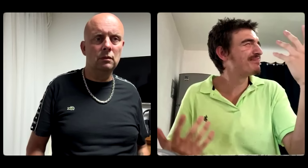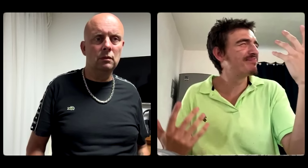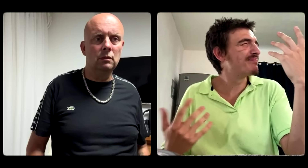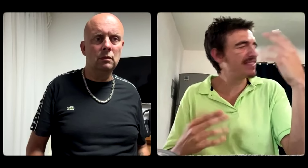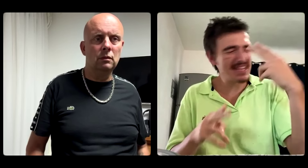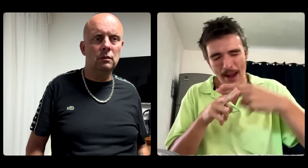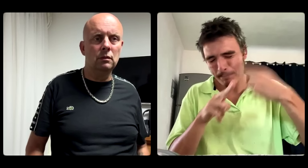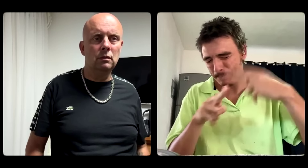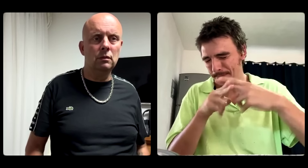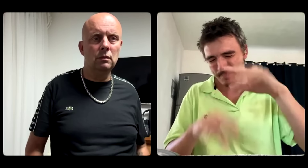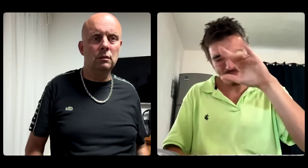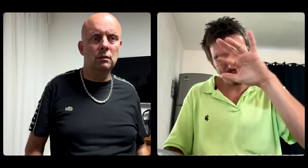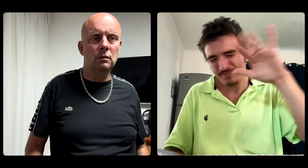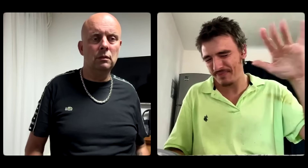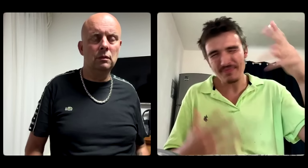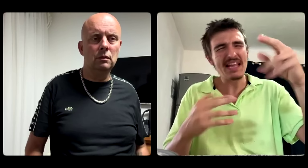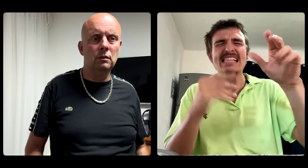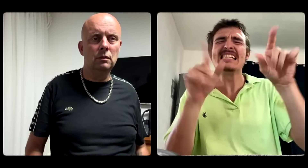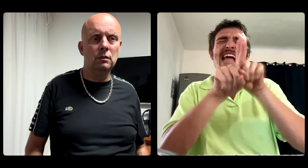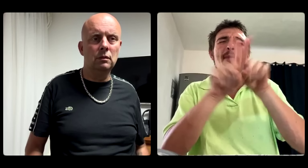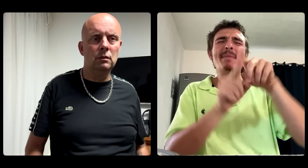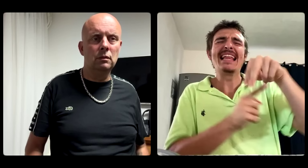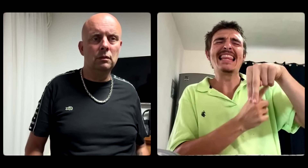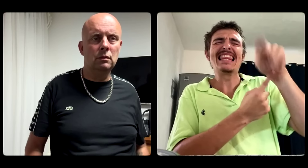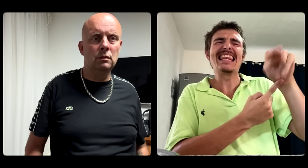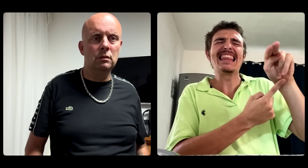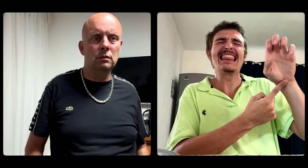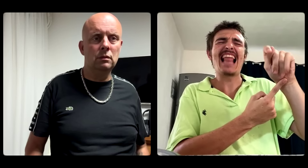Misschien dat ik daar niet serieus was.